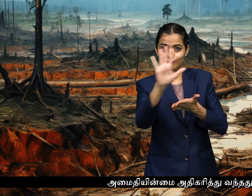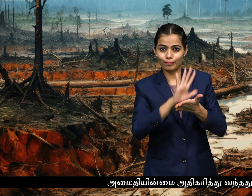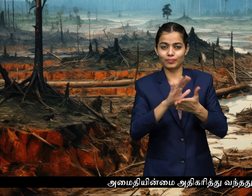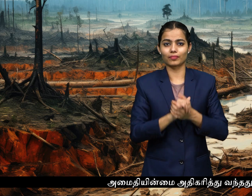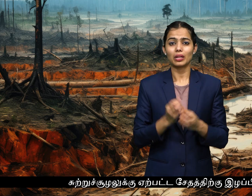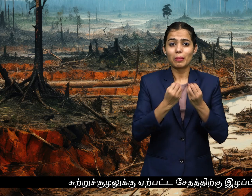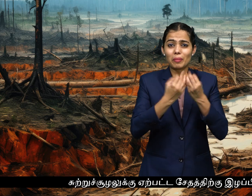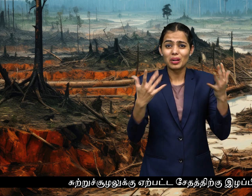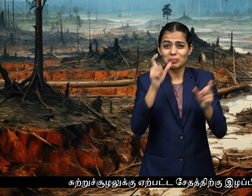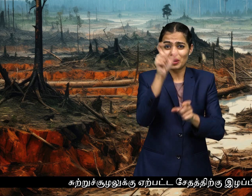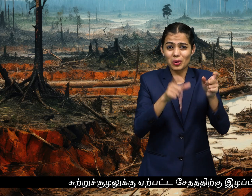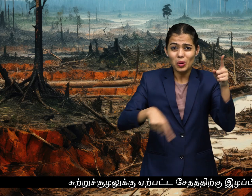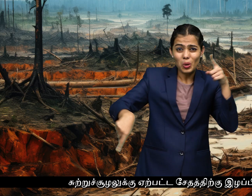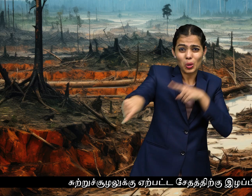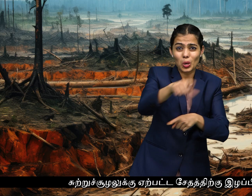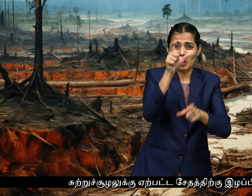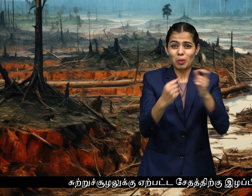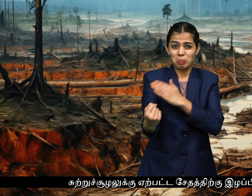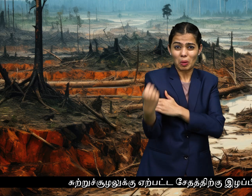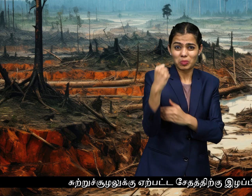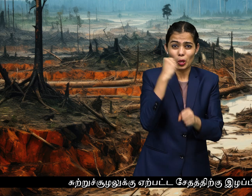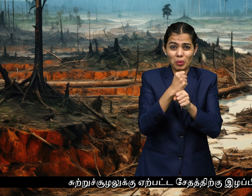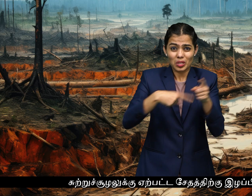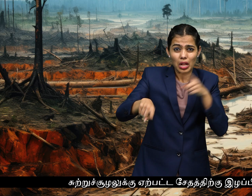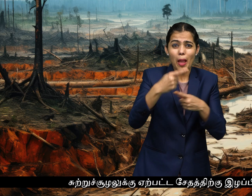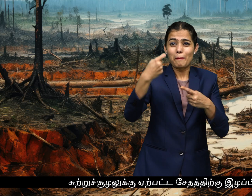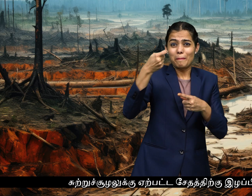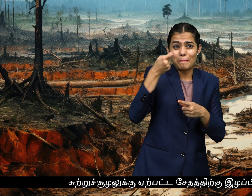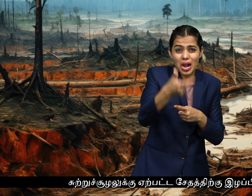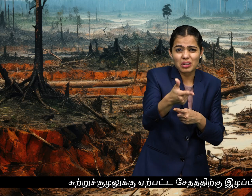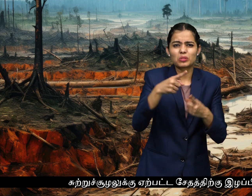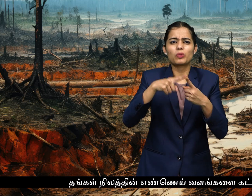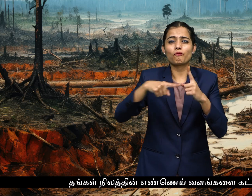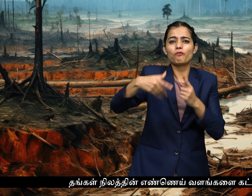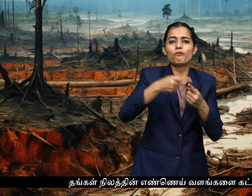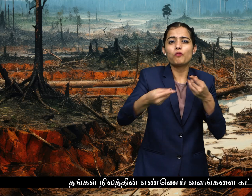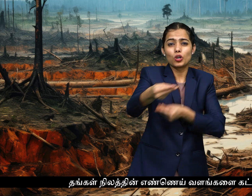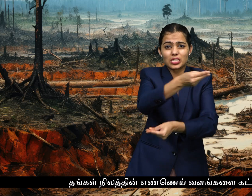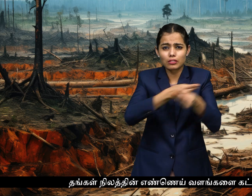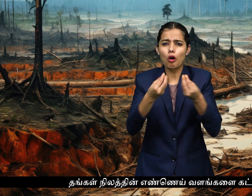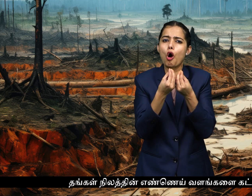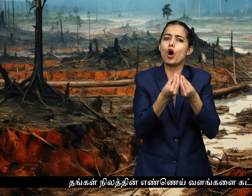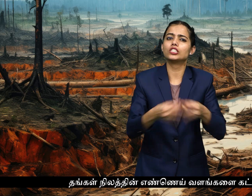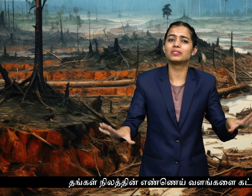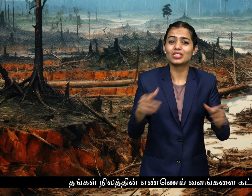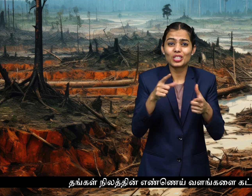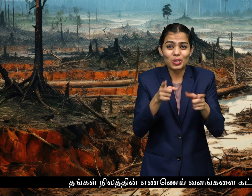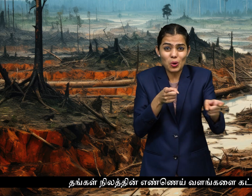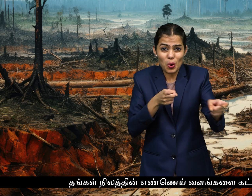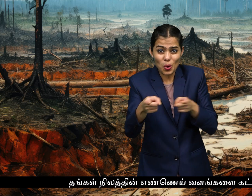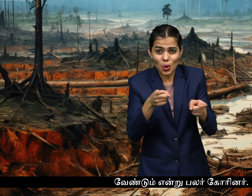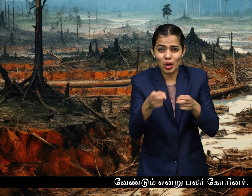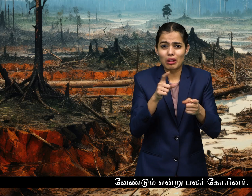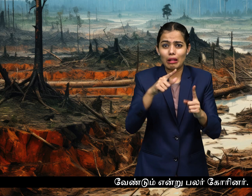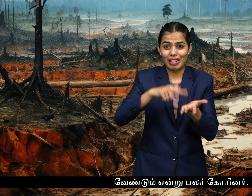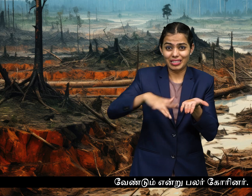வந்தது. சுற்றுச்சூழலுக்கு ஏற்பட்ட தேசத்திற்கு இழப்பீடு மற்றும் தங்கள் நிலத்தின் எண்ணெய் வளங்களை